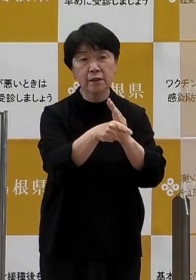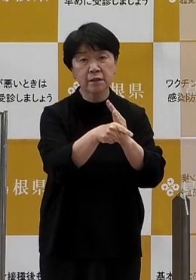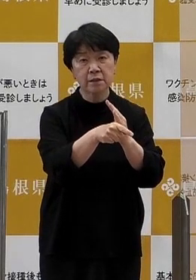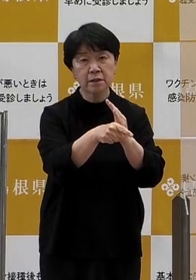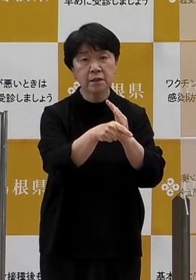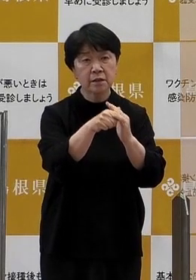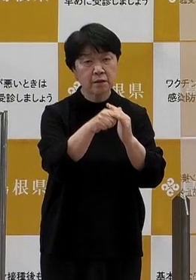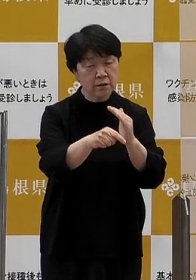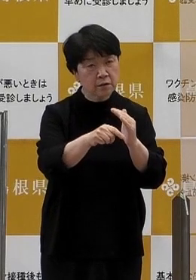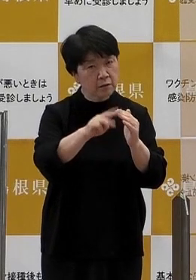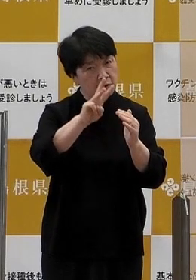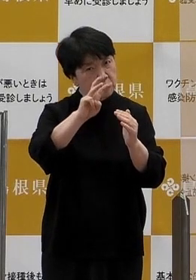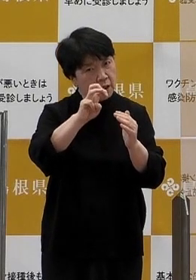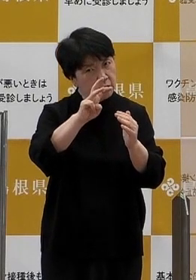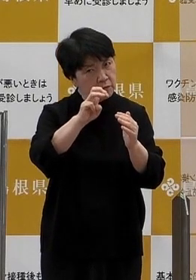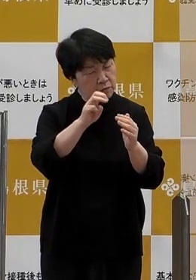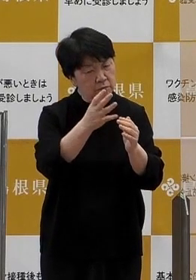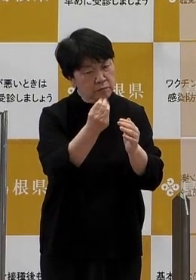30都道府県ある。